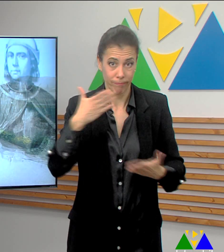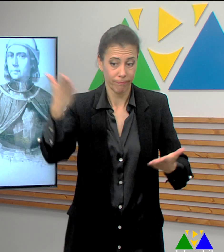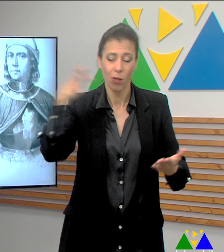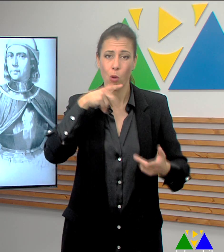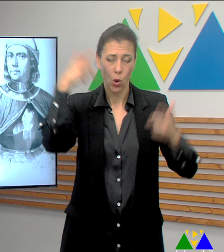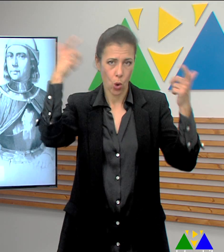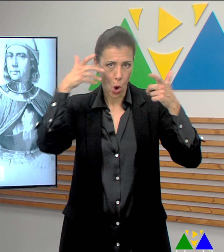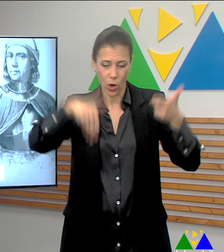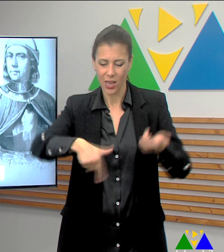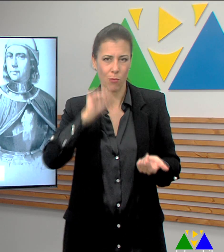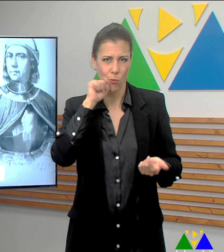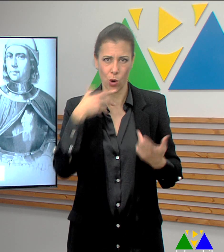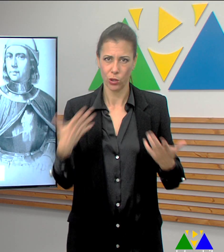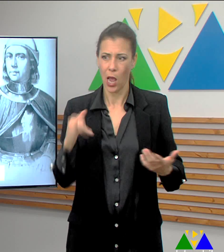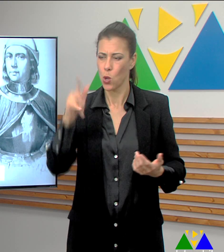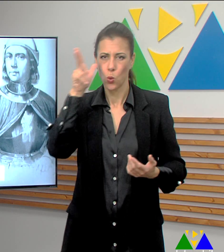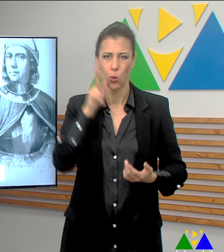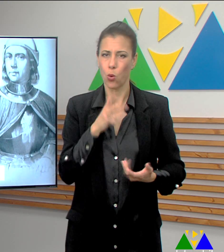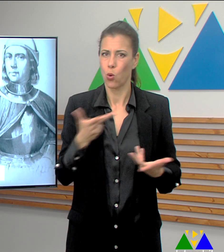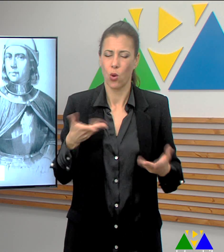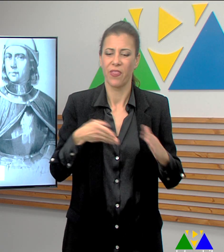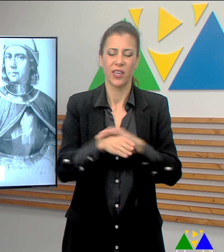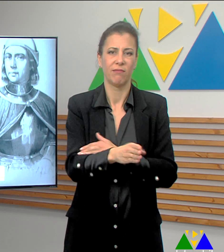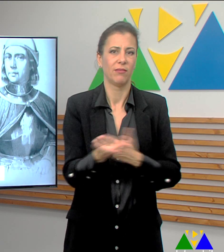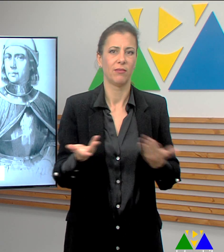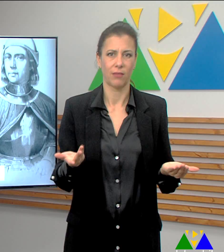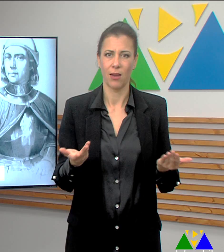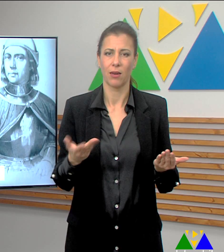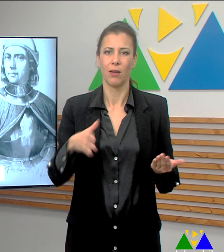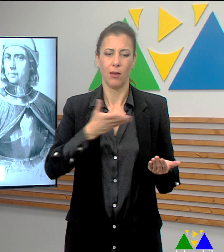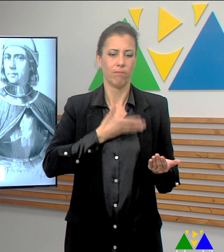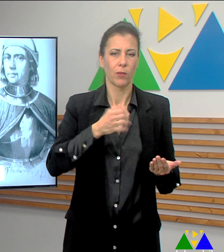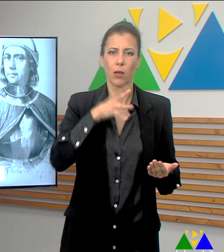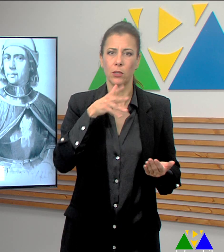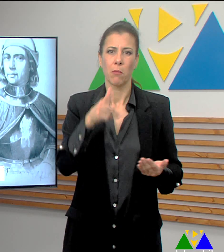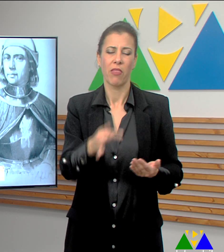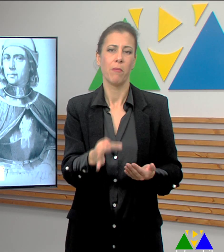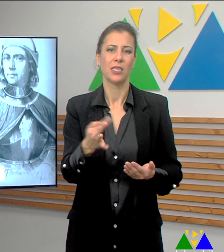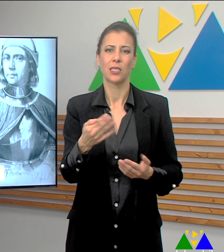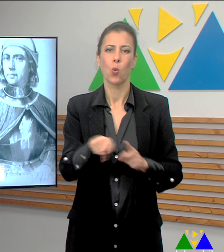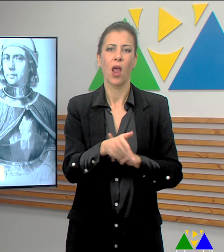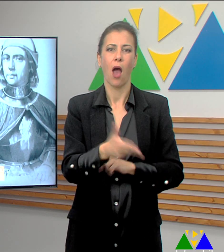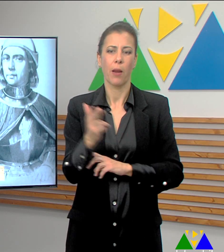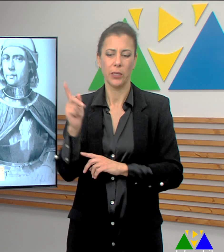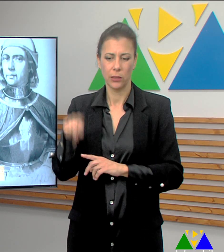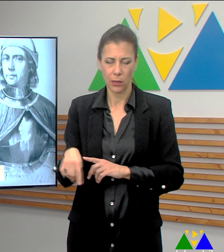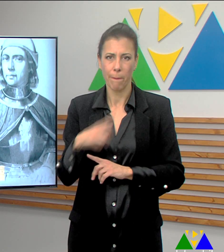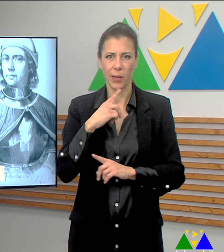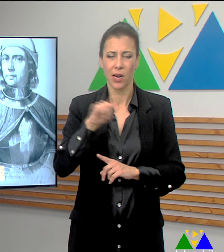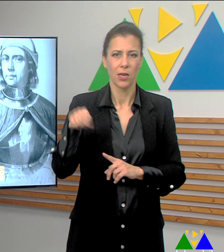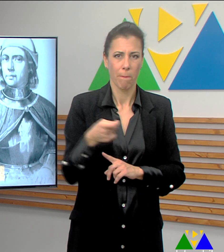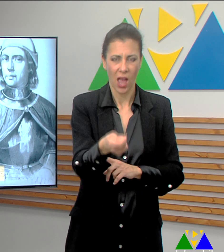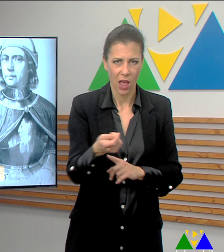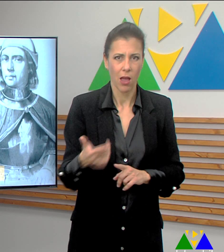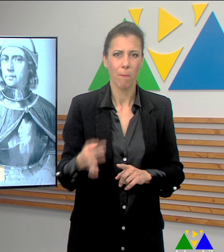corona en Motril. Tenía el privilegio de entrar al cabildo y además portar armas en el cabildo, espada y puñal, ¿no? En el cabildo